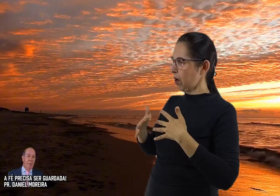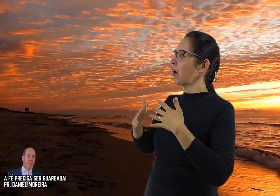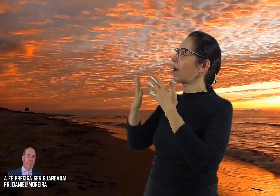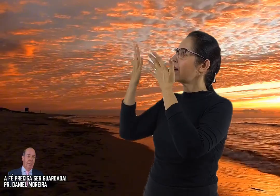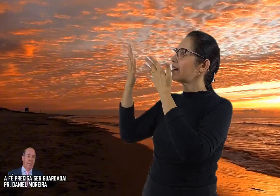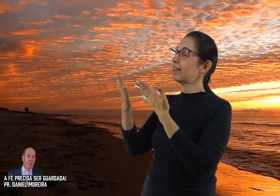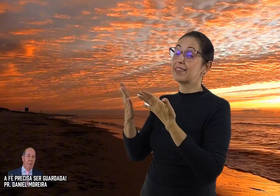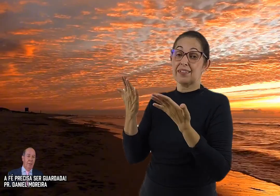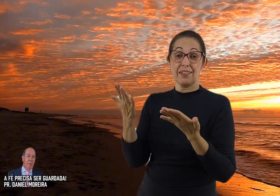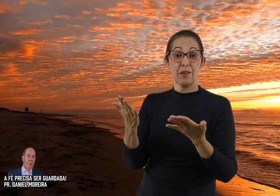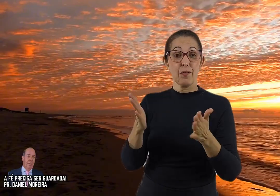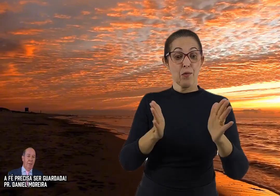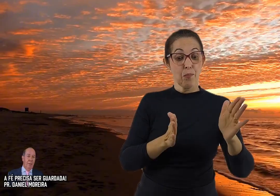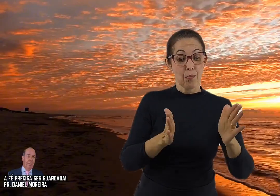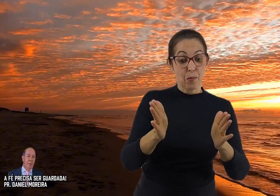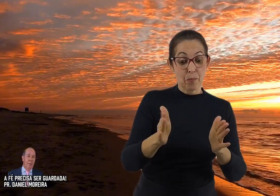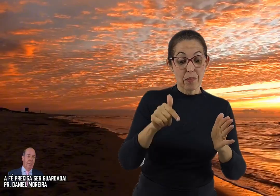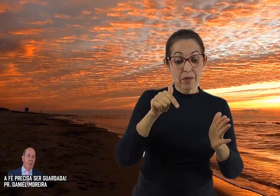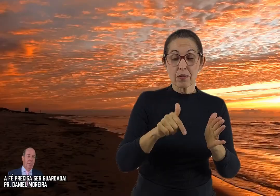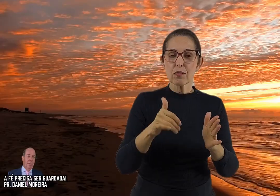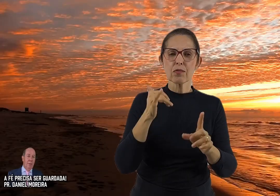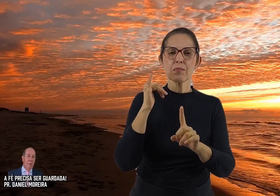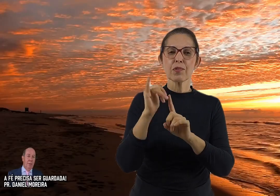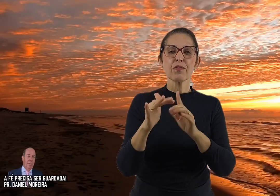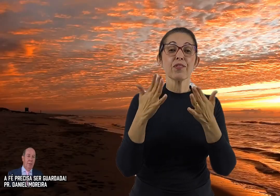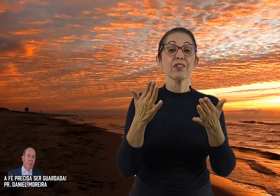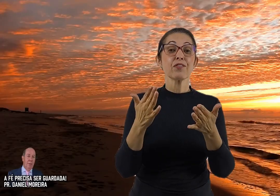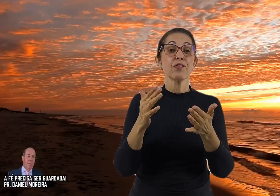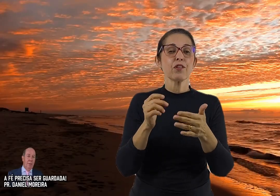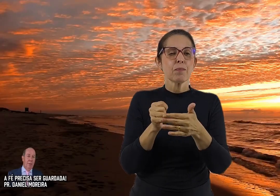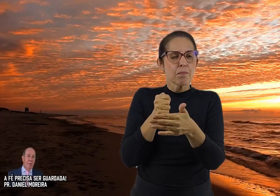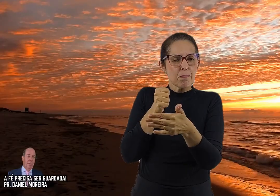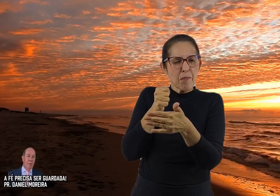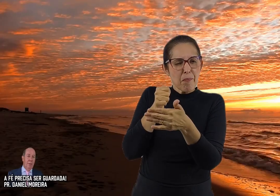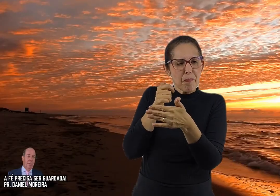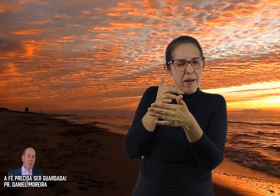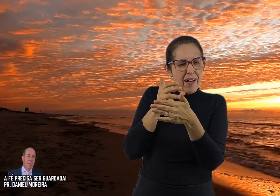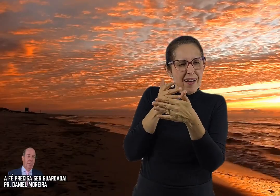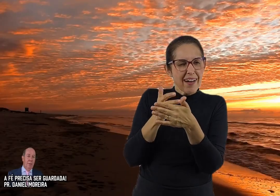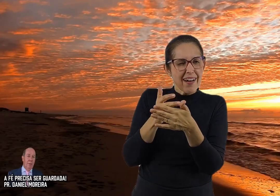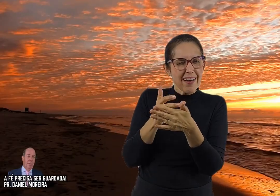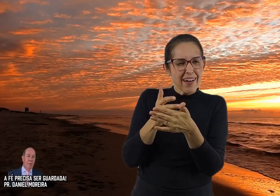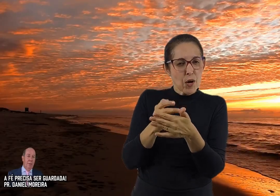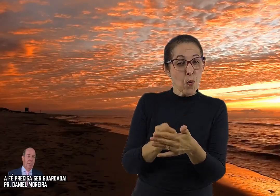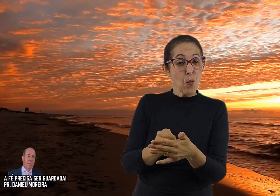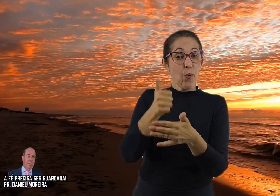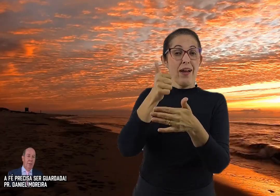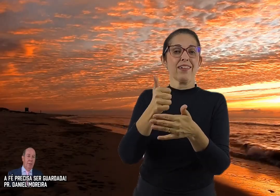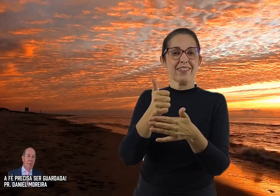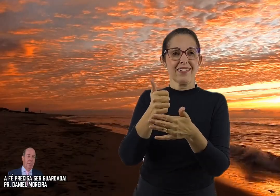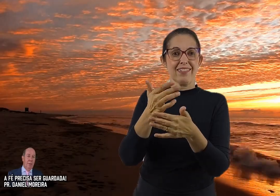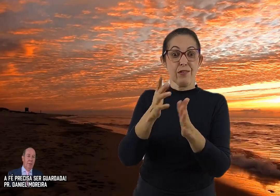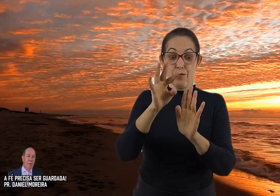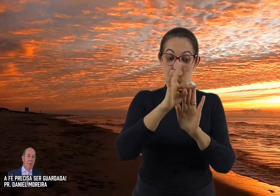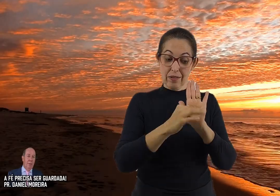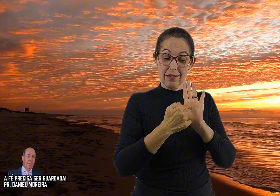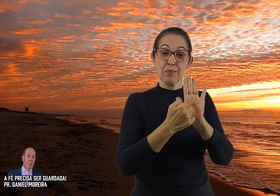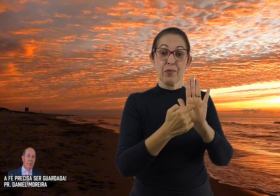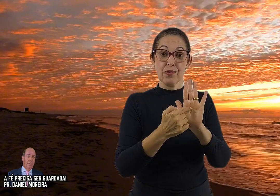Porque o tempo profético que vivemos é do breve. É esse tempo aqui. Eis que cedo